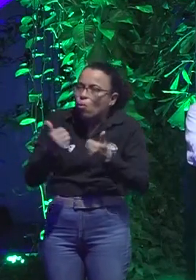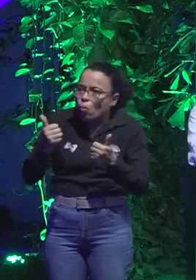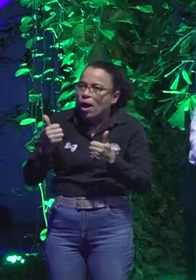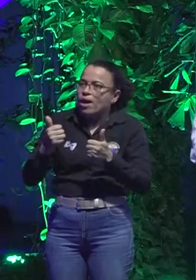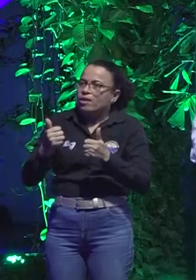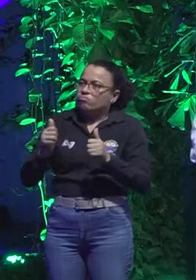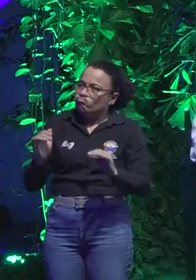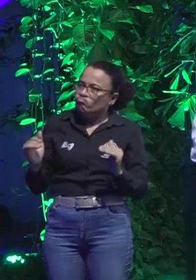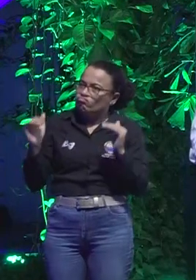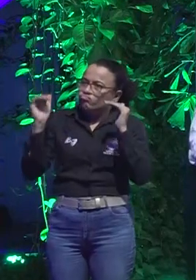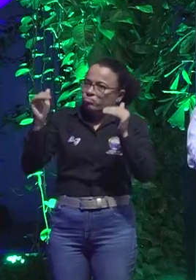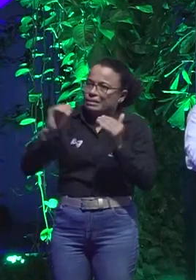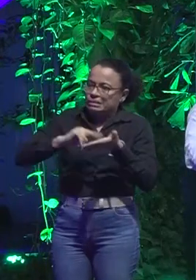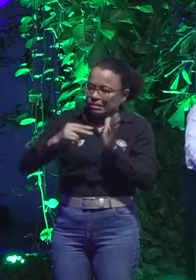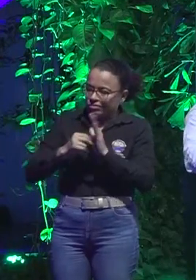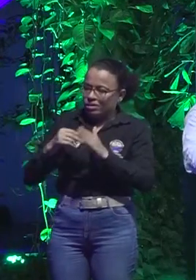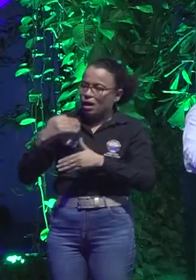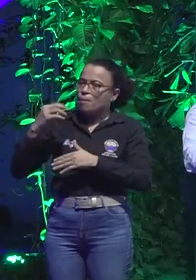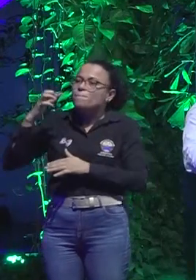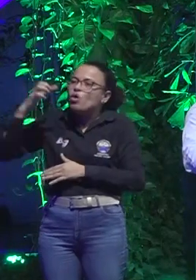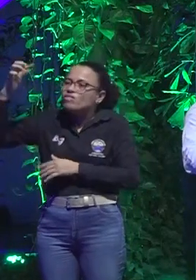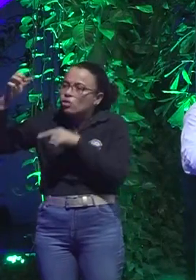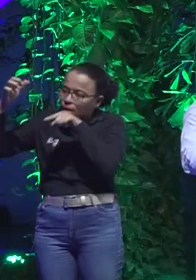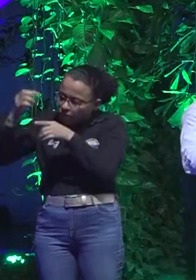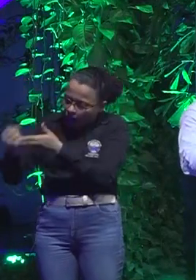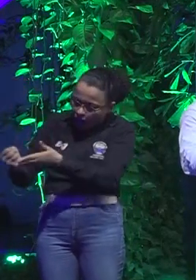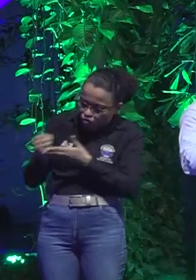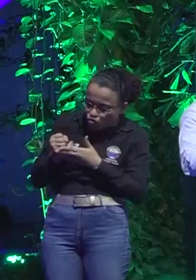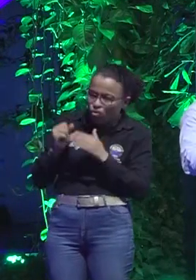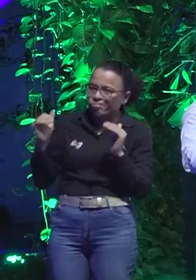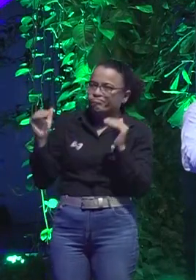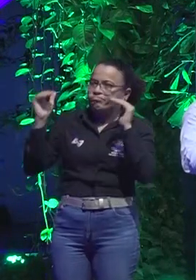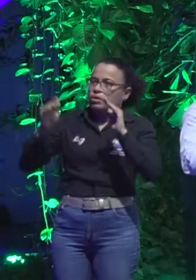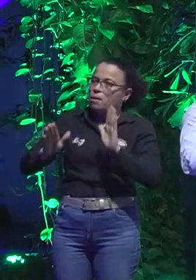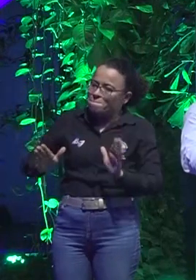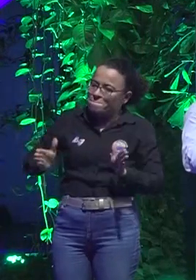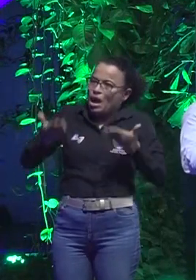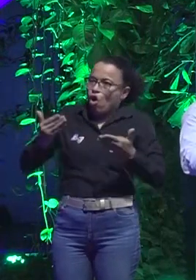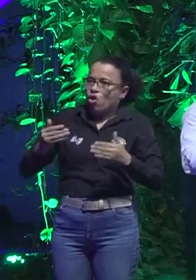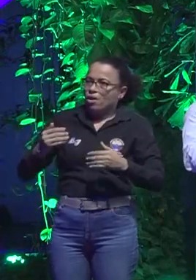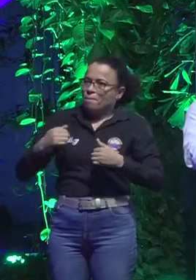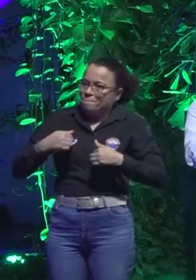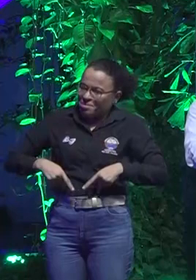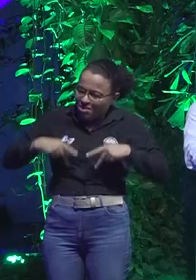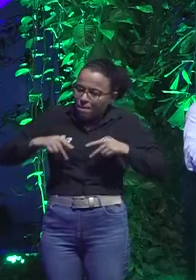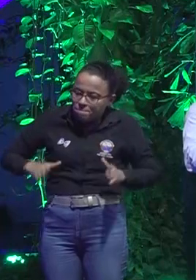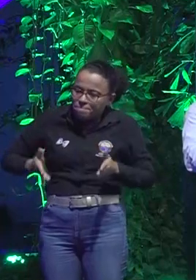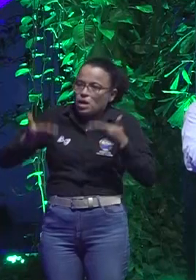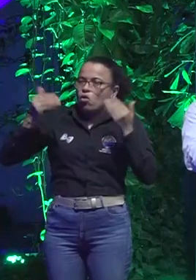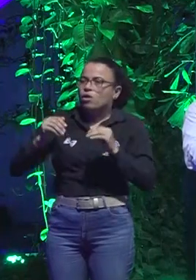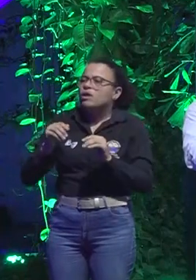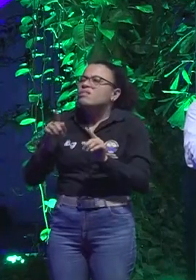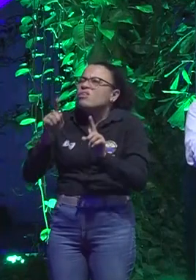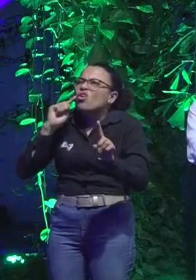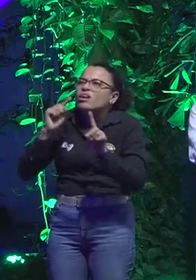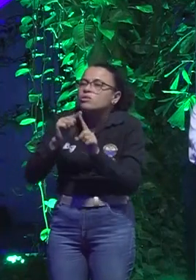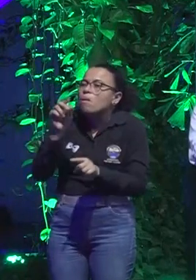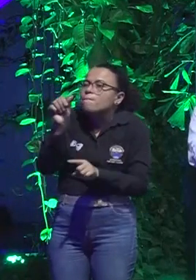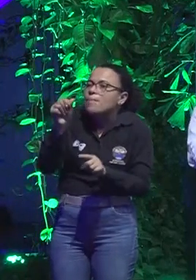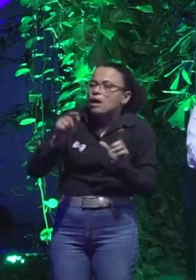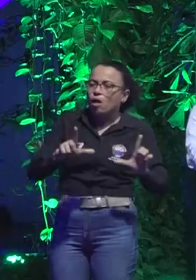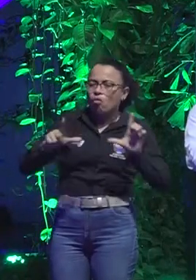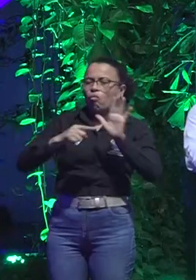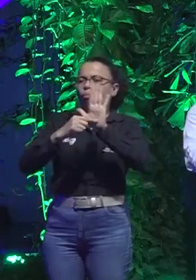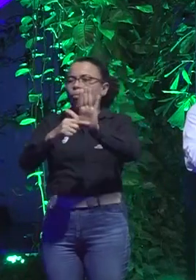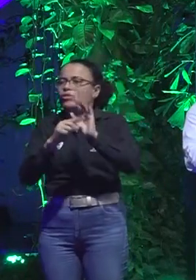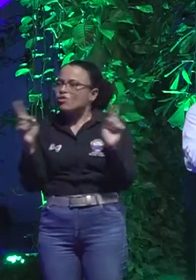profesión, dignifique su condición. Pero no es lo primero, no es una carrera por el prestigio, por el dinero, por el logro. No, es un camino